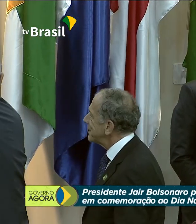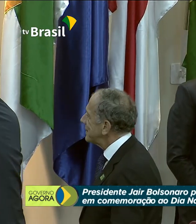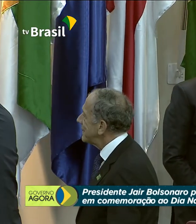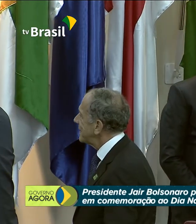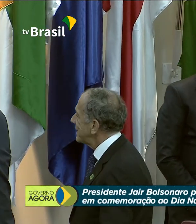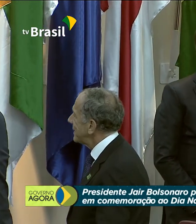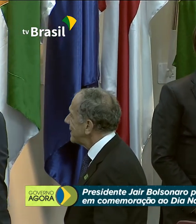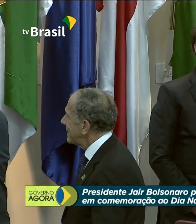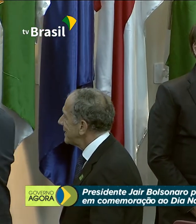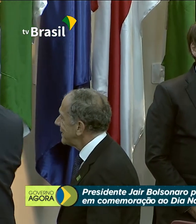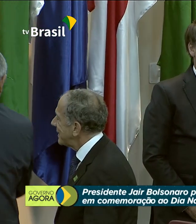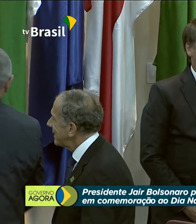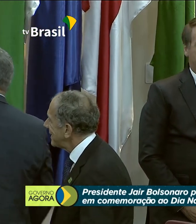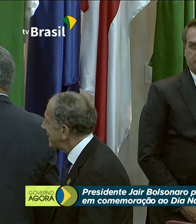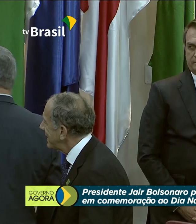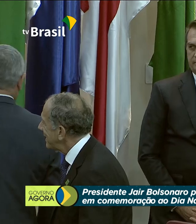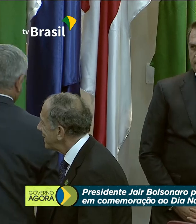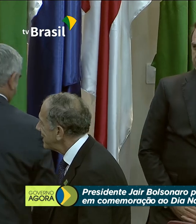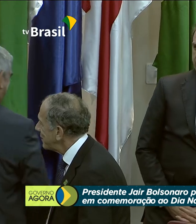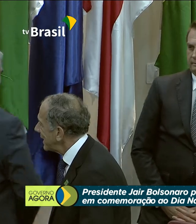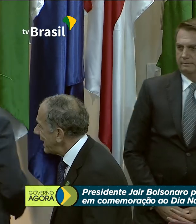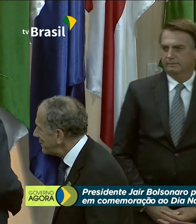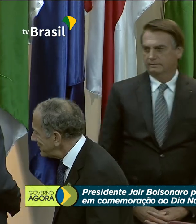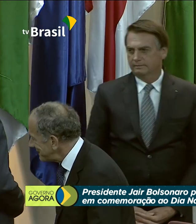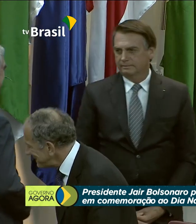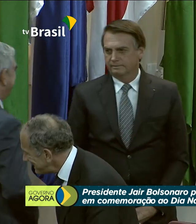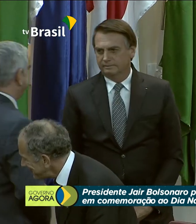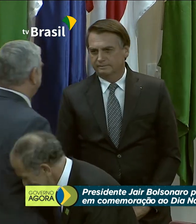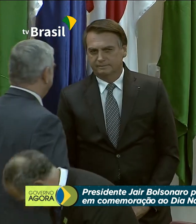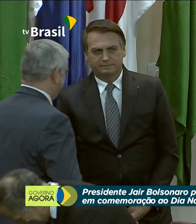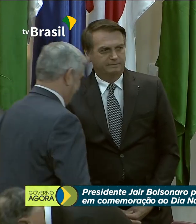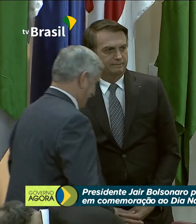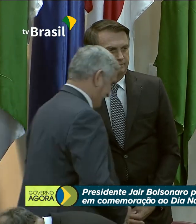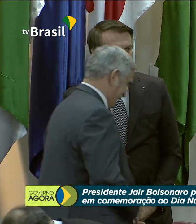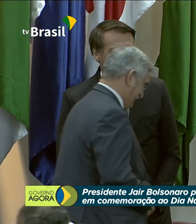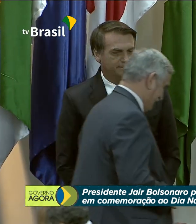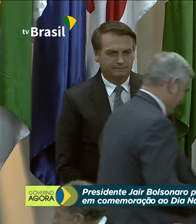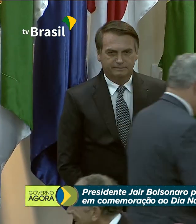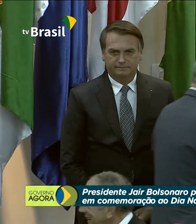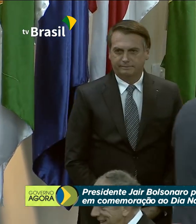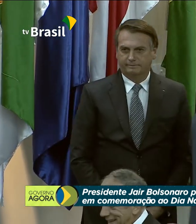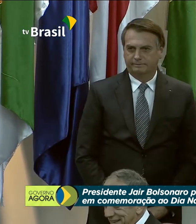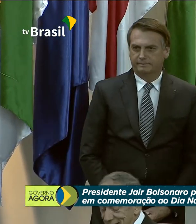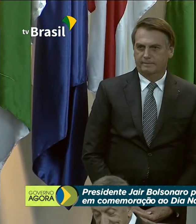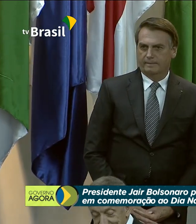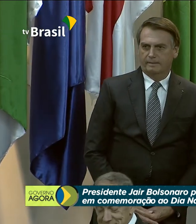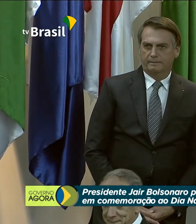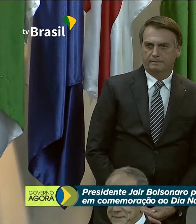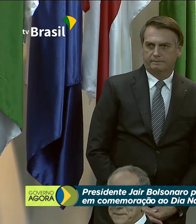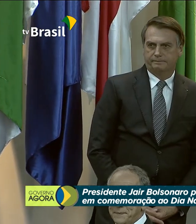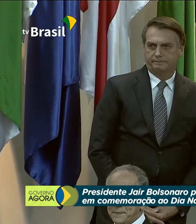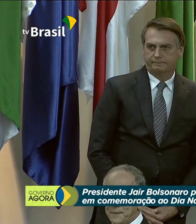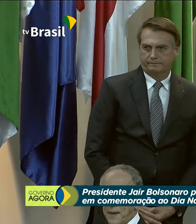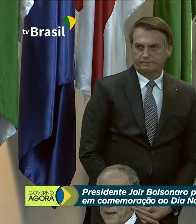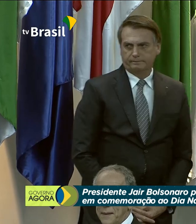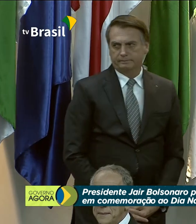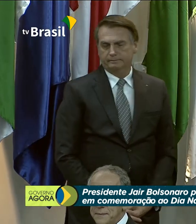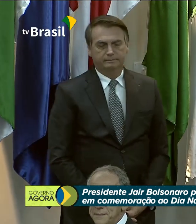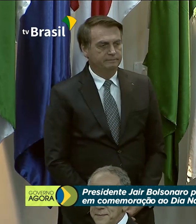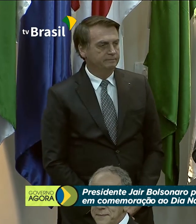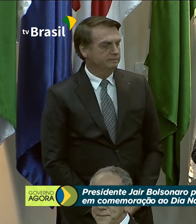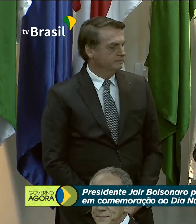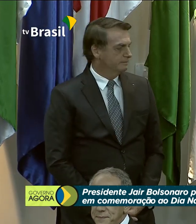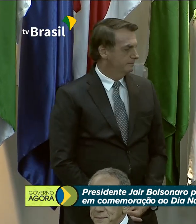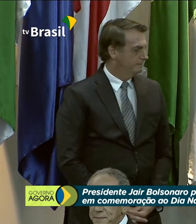Copa América. Convidamos o secretário especial do esporte, Décio Brasil, para se posicionar ao lado do presidente da